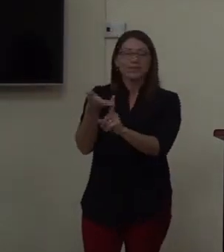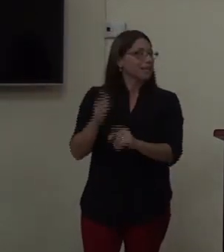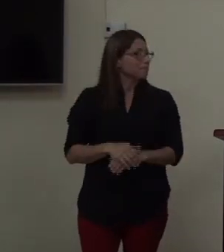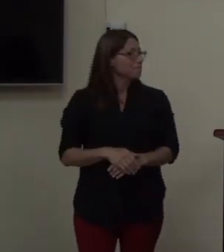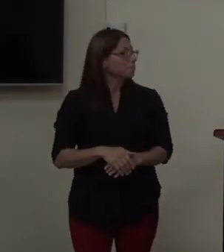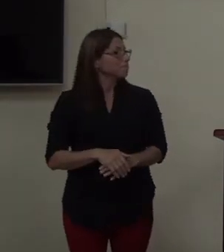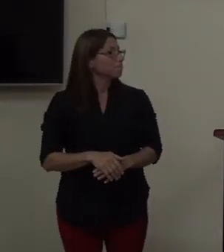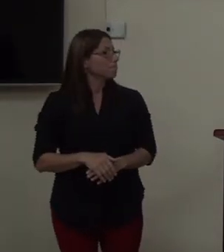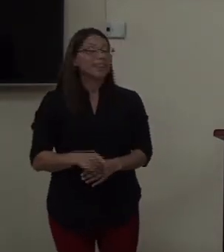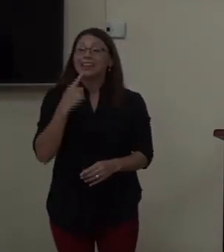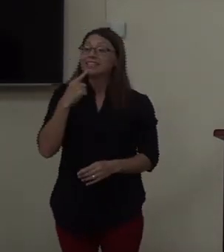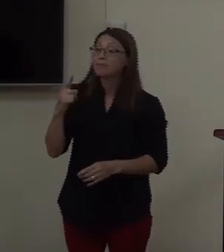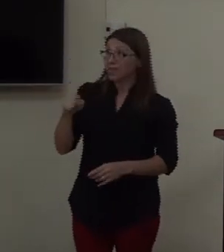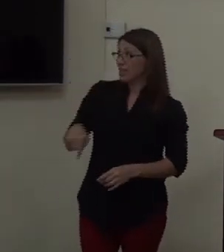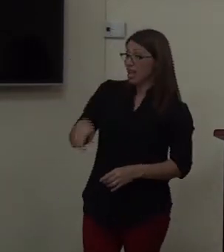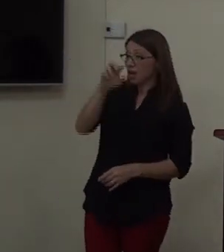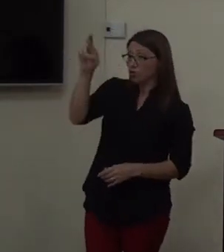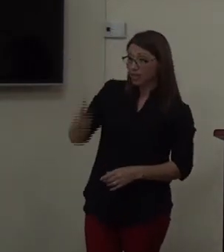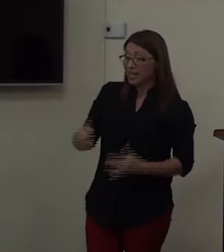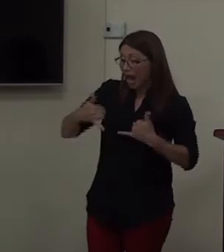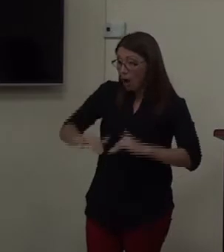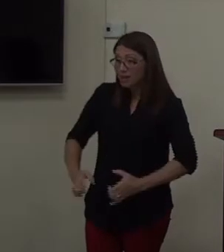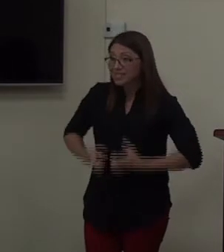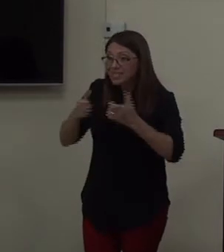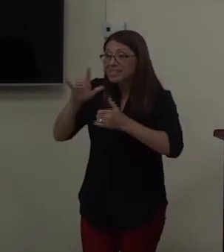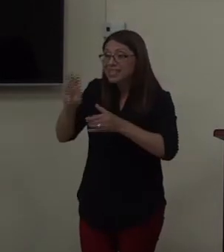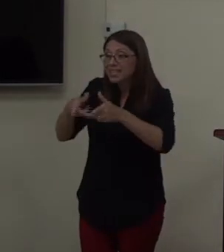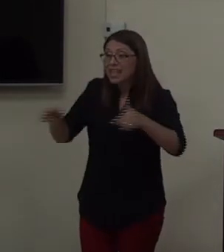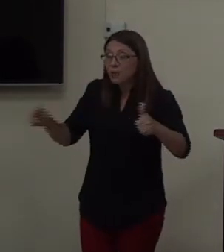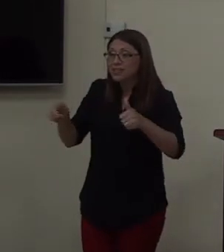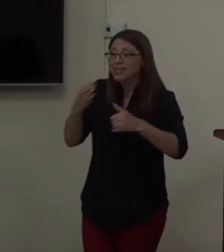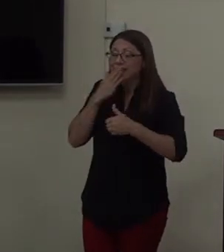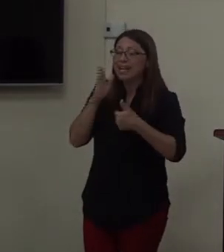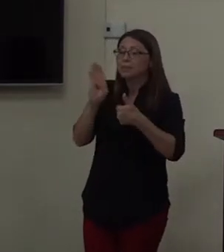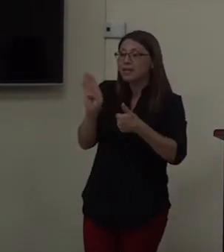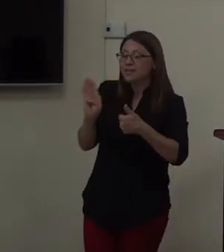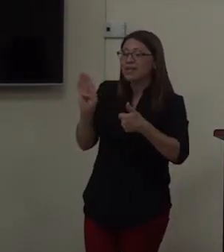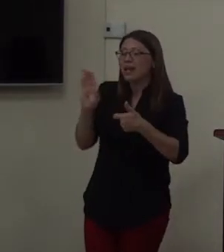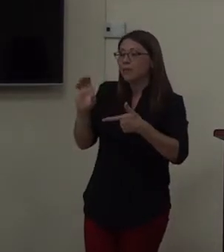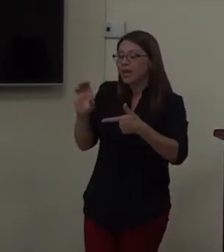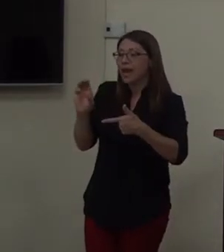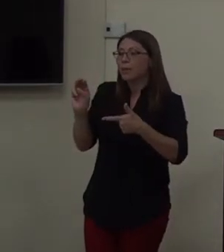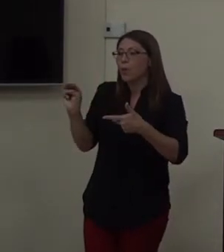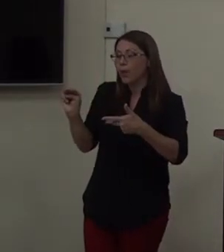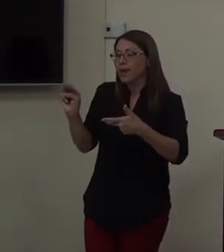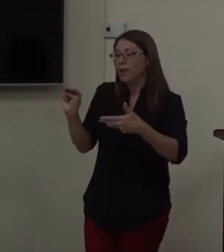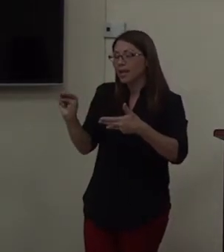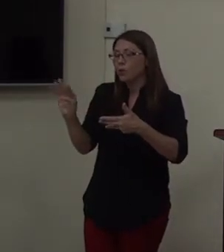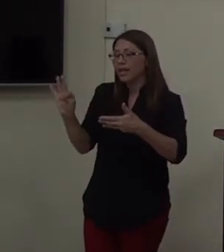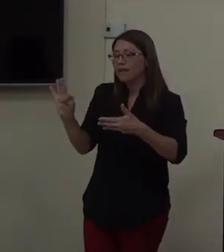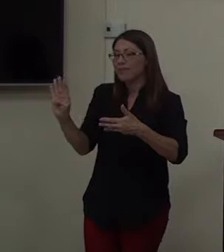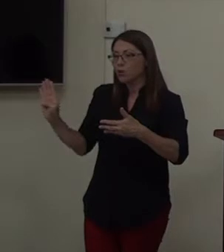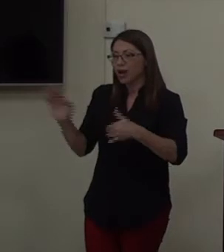bueno, dice: en Costa Rica aún existen 6 lenguas indígenas: Bribri, Cabeca, Movere, Malecu, Teribi y